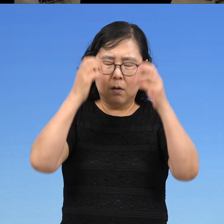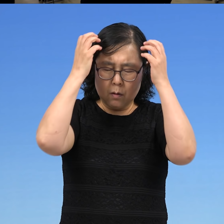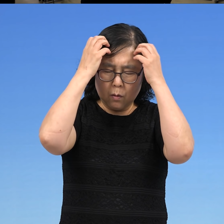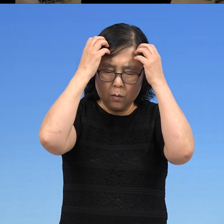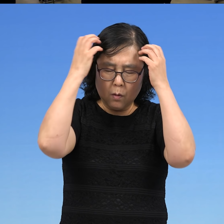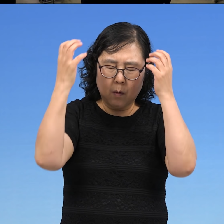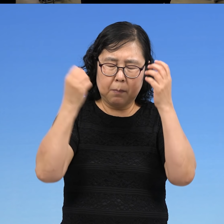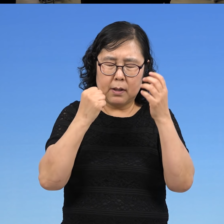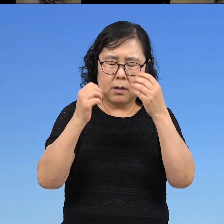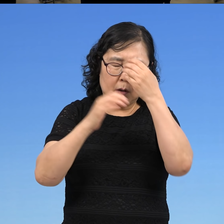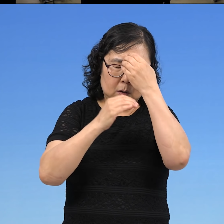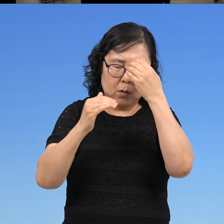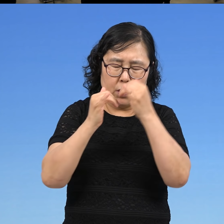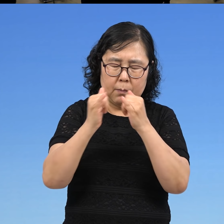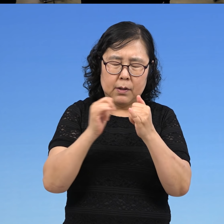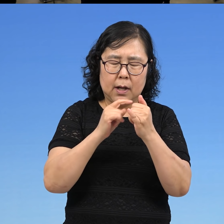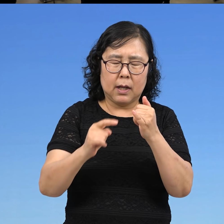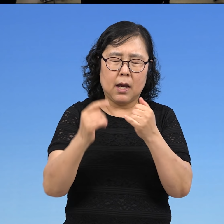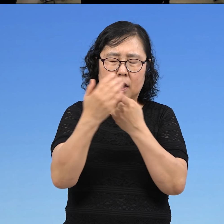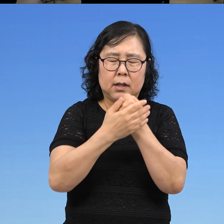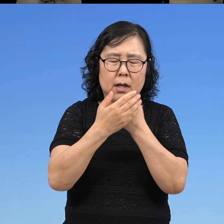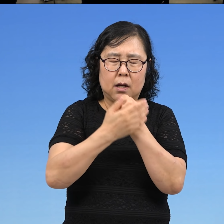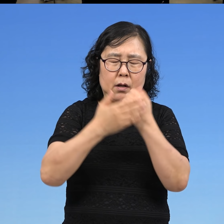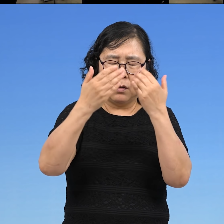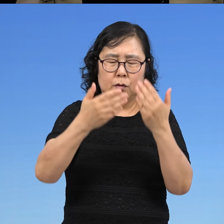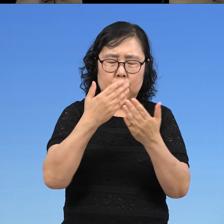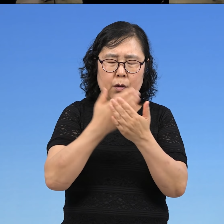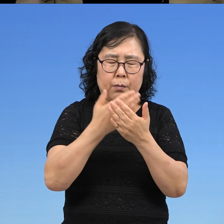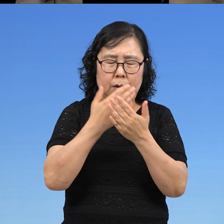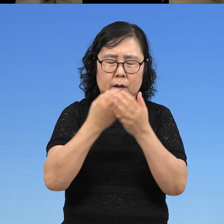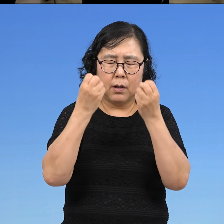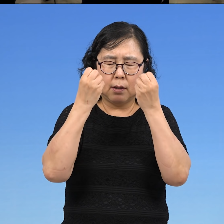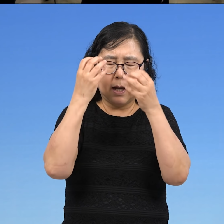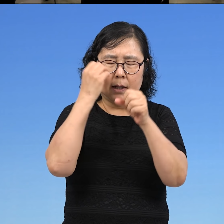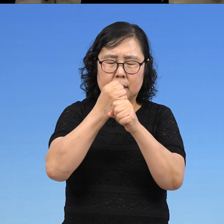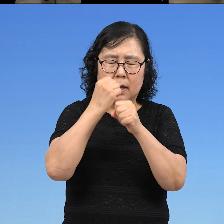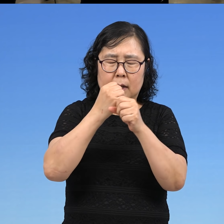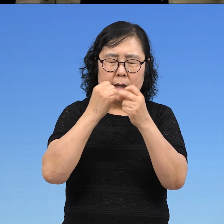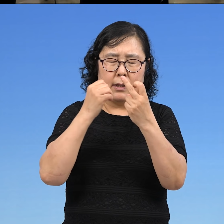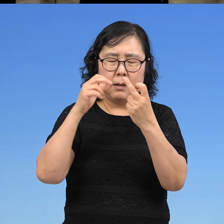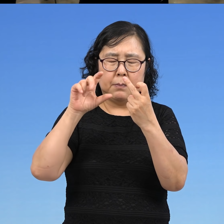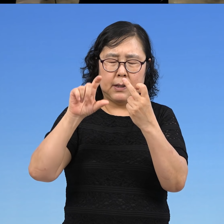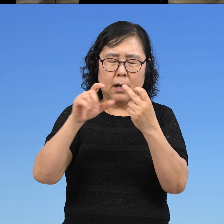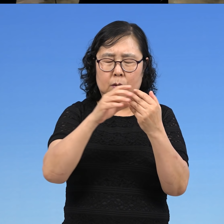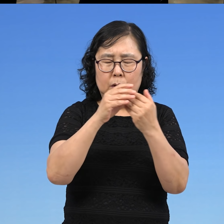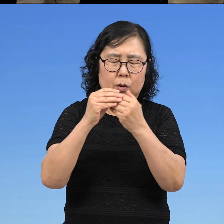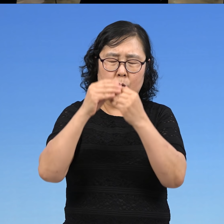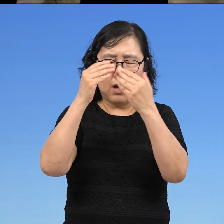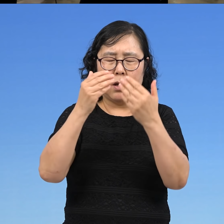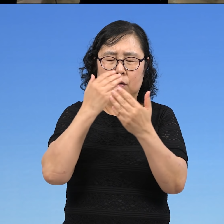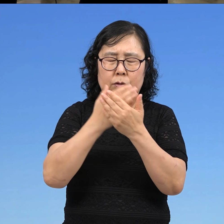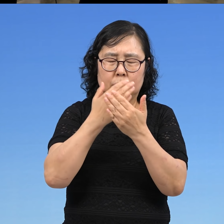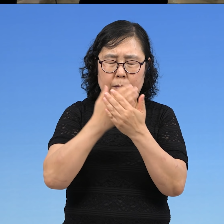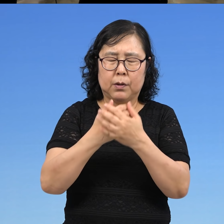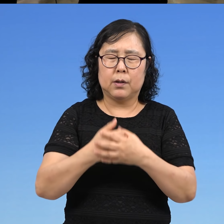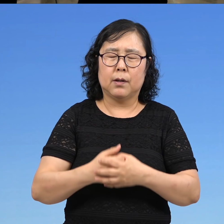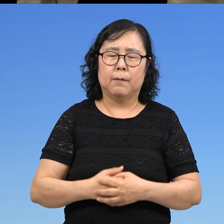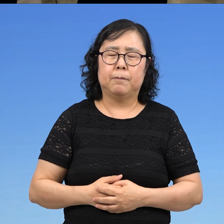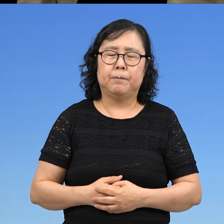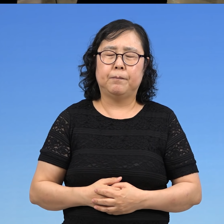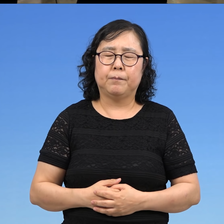수 있고 탐하는 성도님들에게 험해 주시기 원합니다 찬 재계 새 매장을 한 거 여 주시옵소서